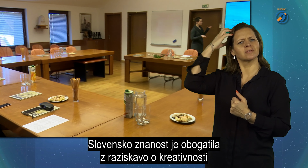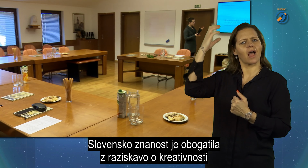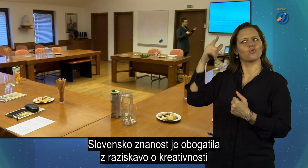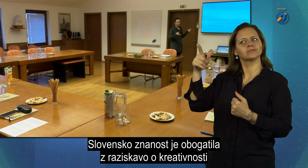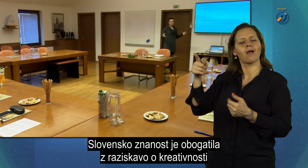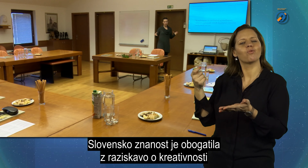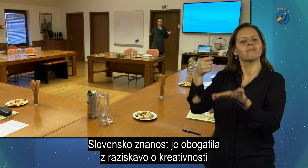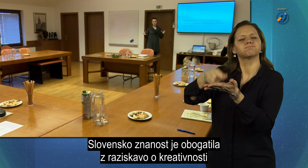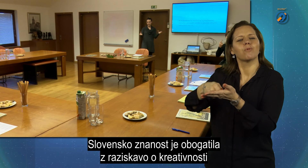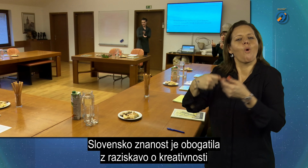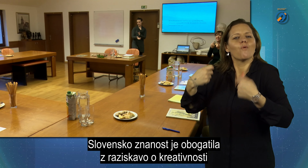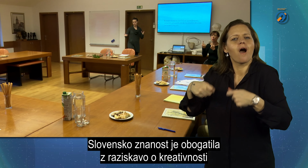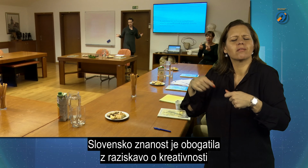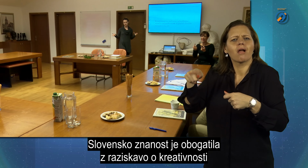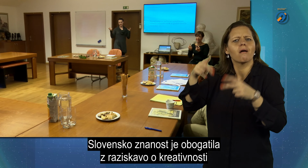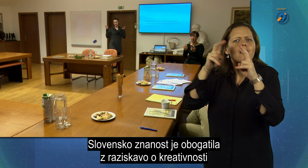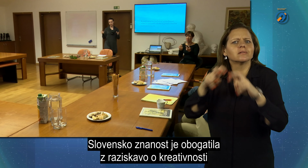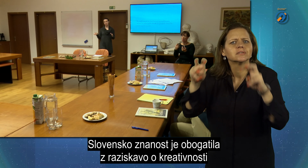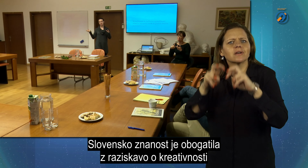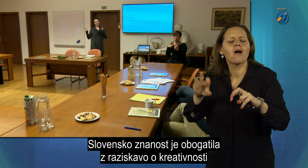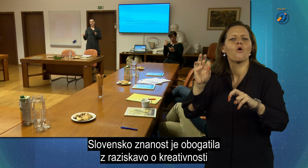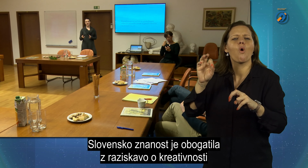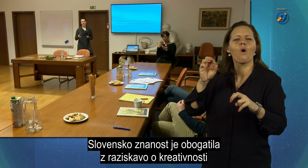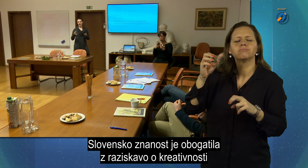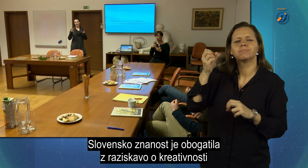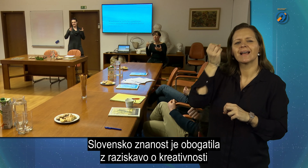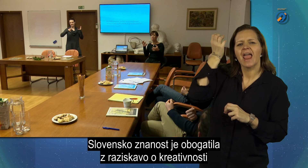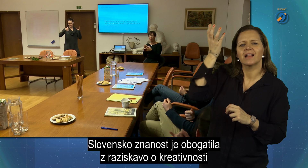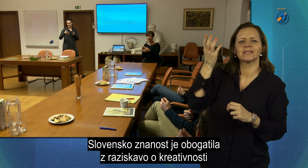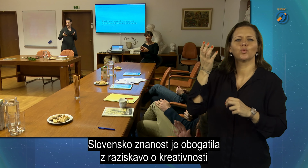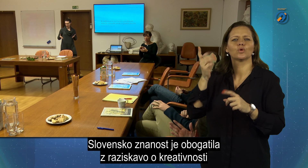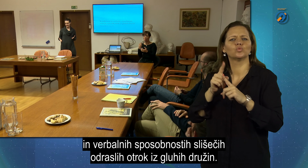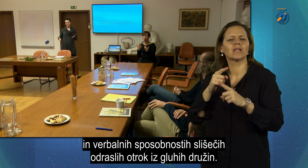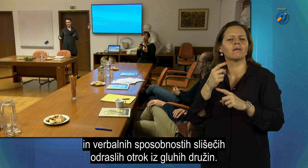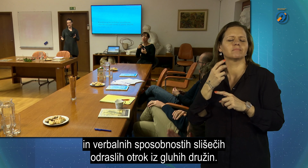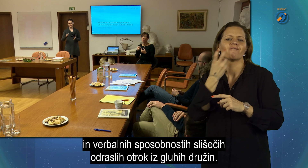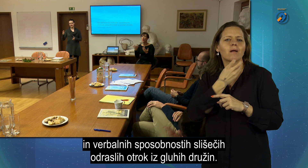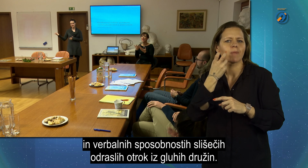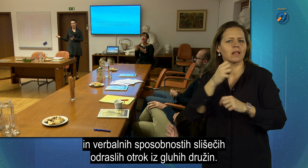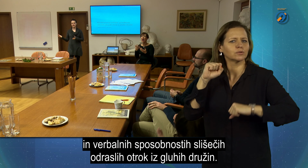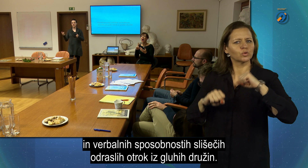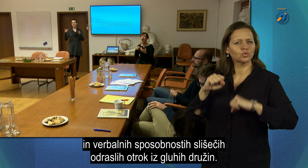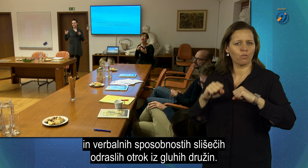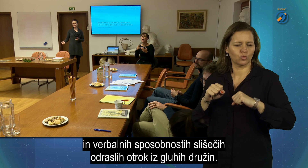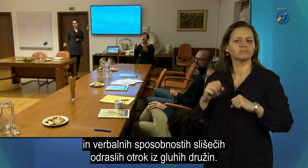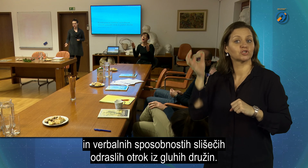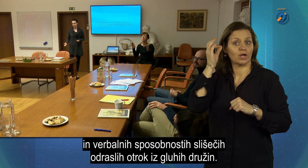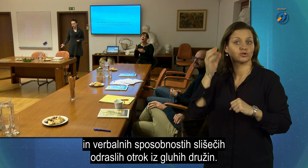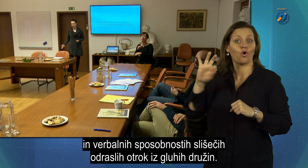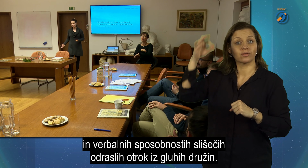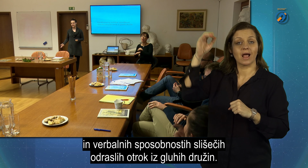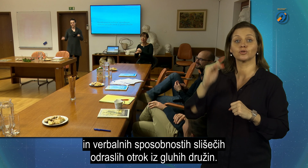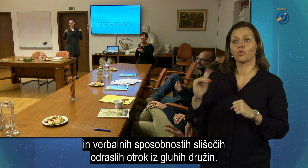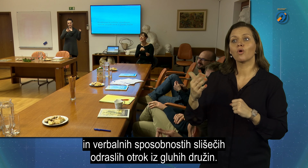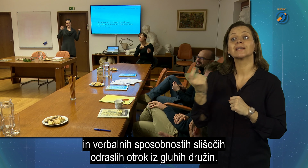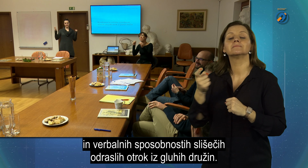Slovensko znanost je obogatila z raziskavo o kreativnosti in verbalnih sposobnostih slišečih odraslih otrok iz gluhih